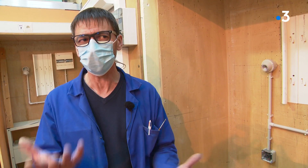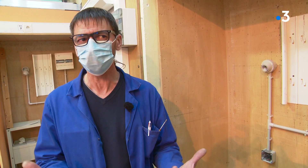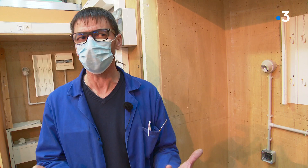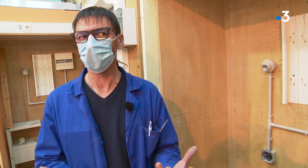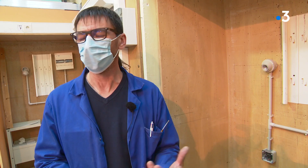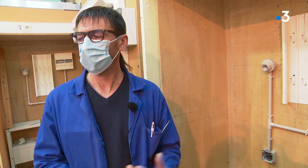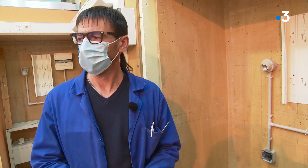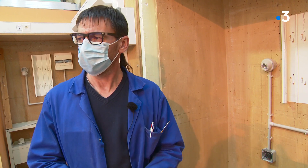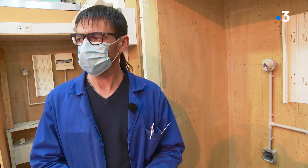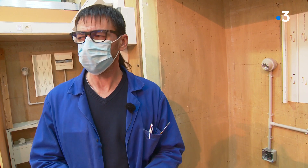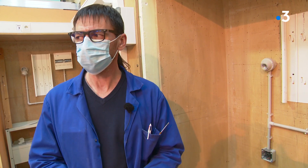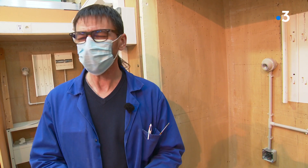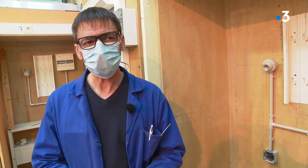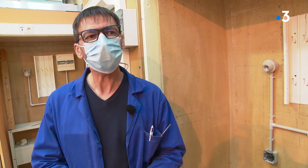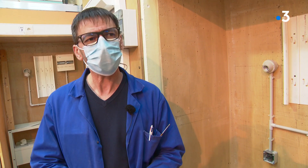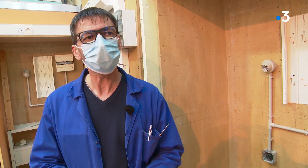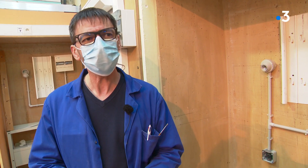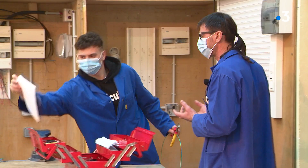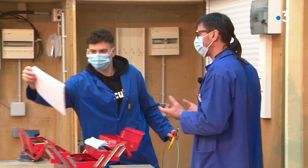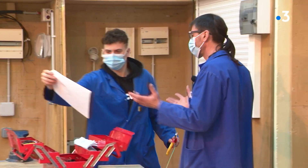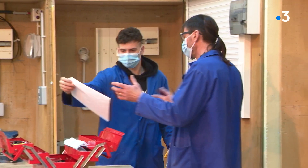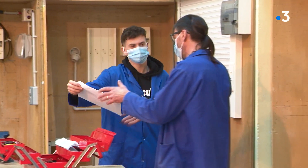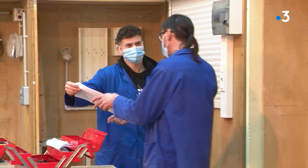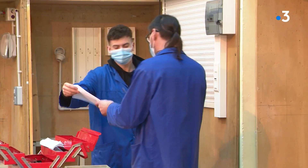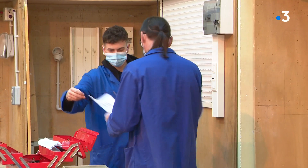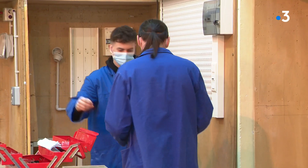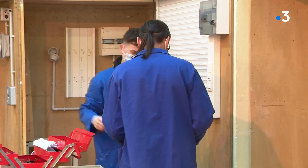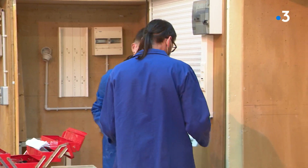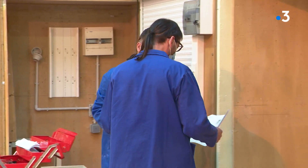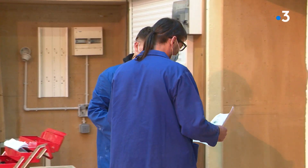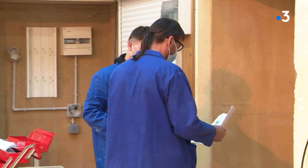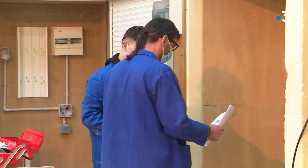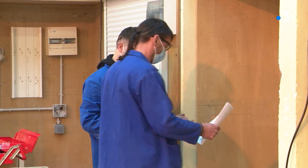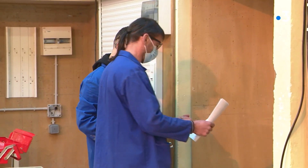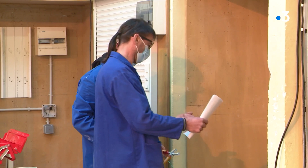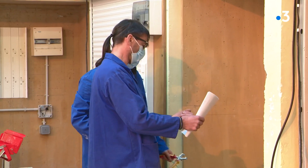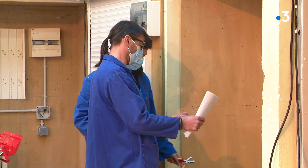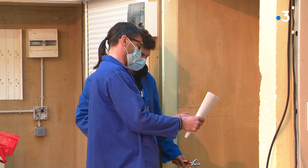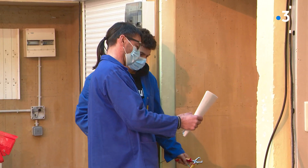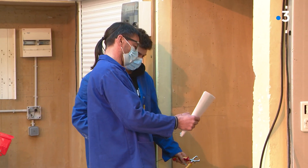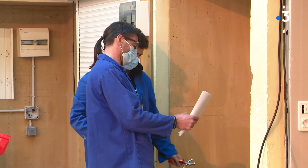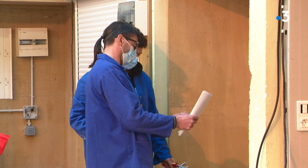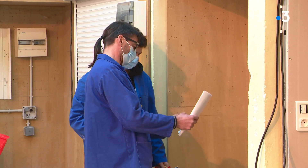lecture. Et ça, c'est fort compliqué. Il faut suivre le plan. Sur le plan, t'as quoi ? Et un plan, Mathieu en a un.